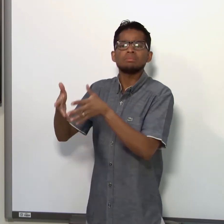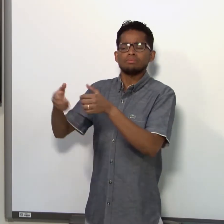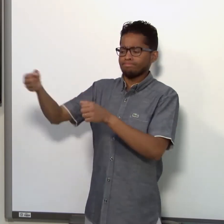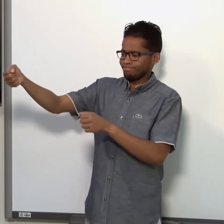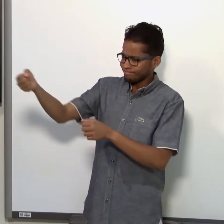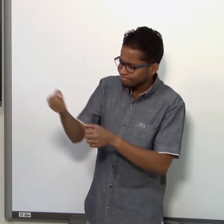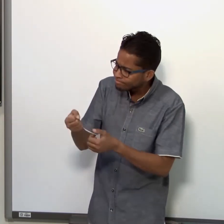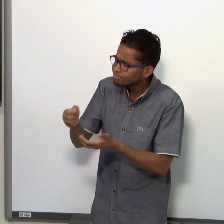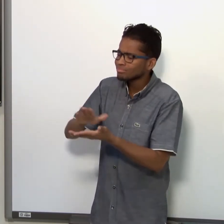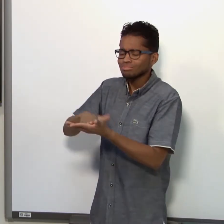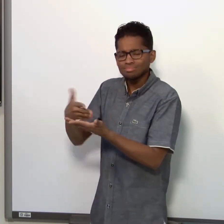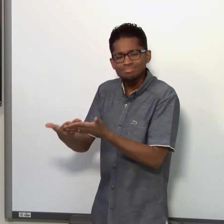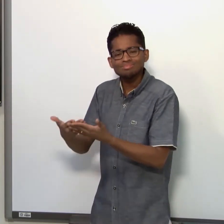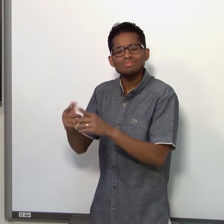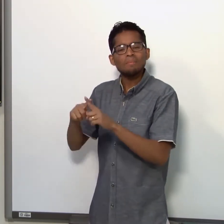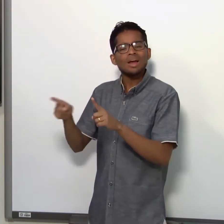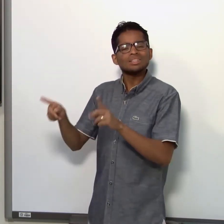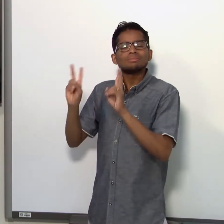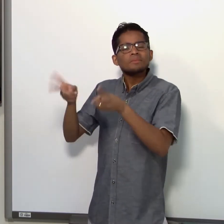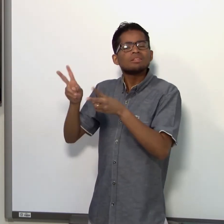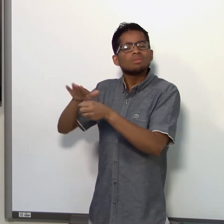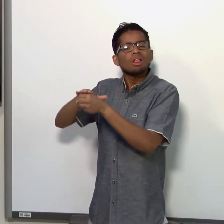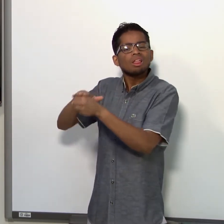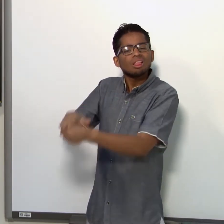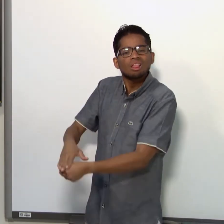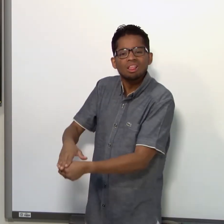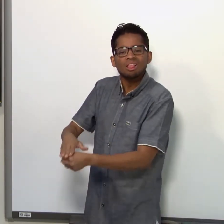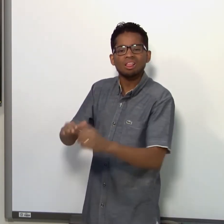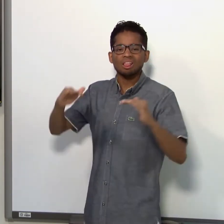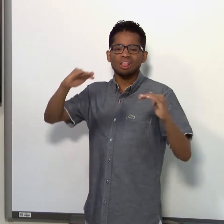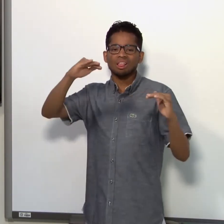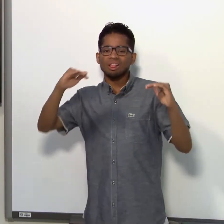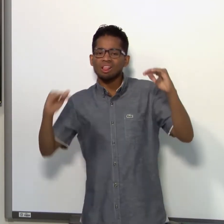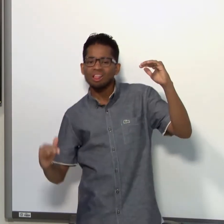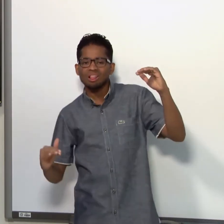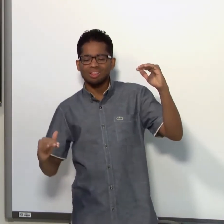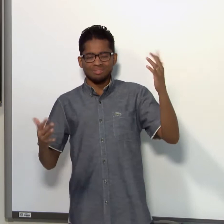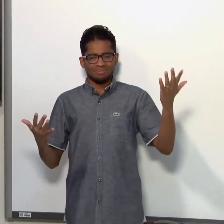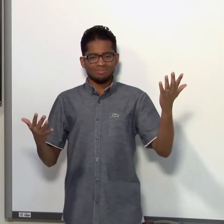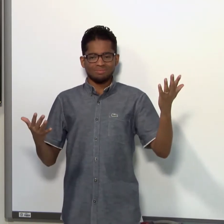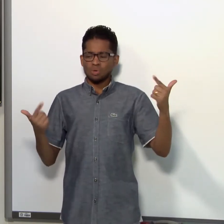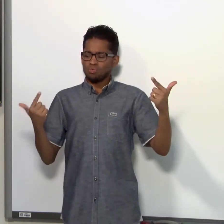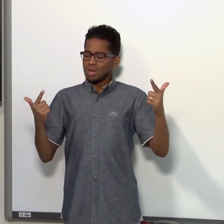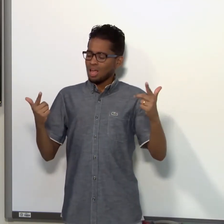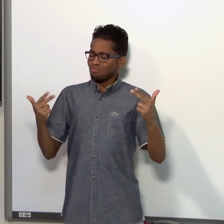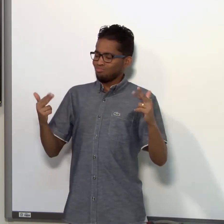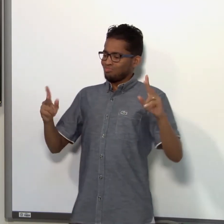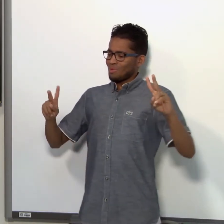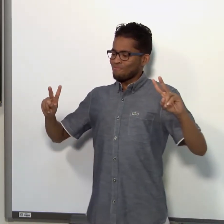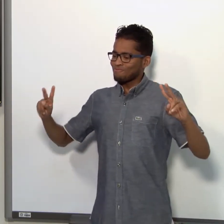Libras, o direito do surdo, temos o intérprete, mas o audismo continua acontecendo.